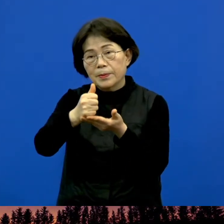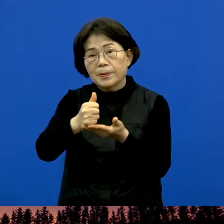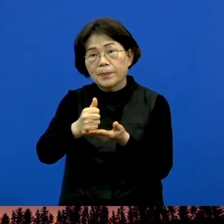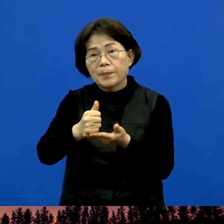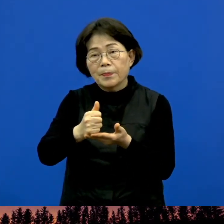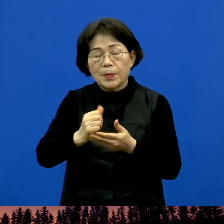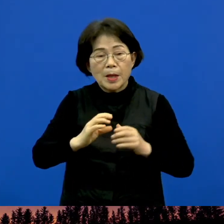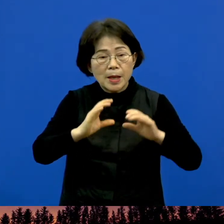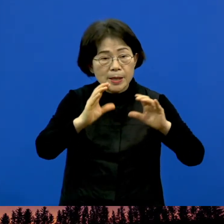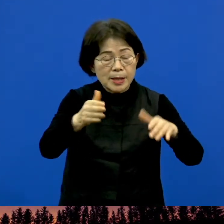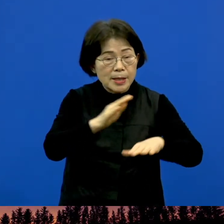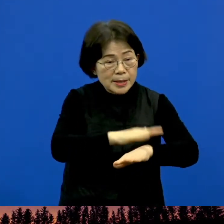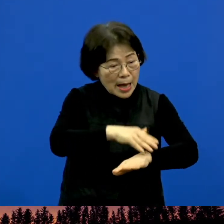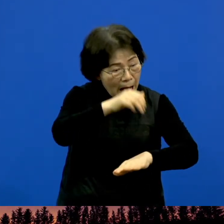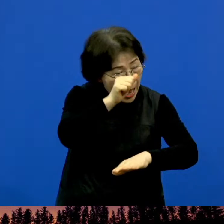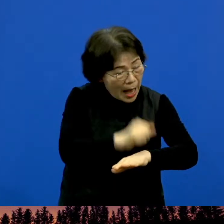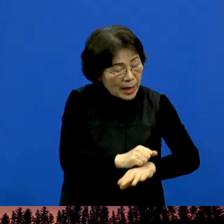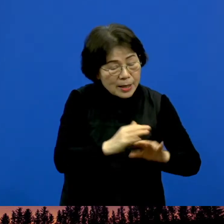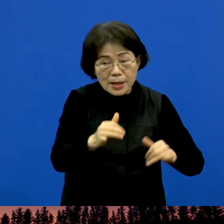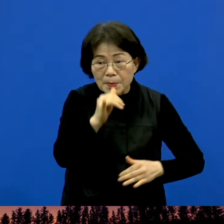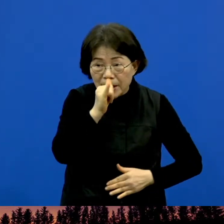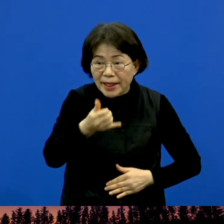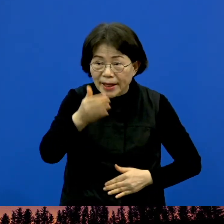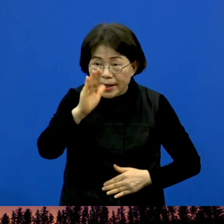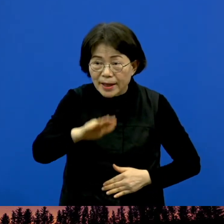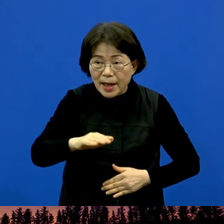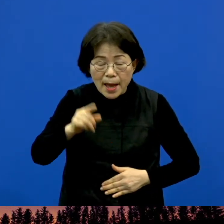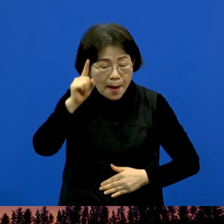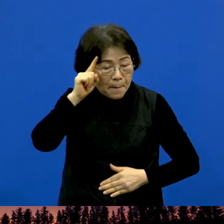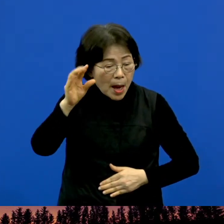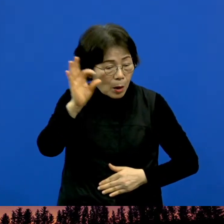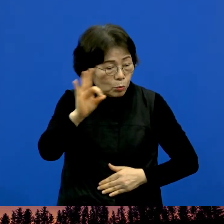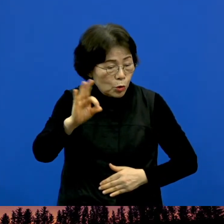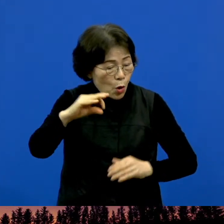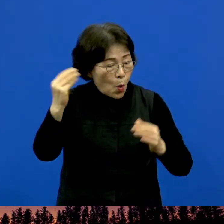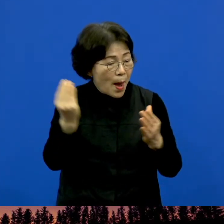여러분, 세상에 잘하는 사람은 있지만 완벽한 사람은 없습니다.